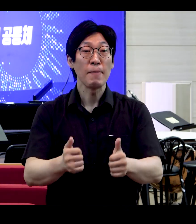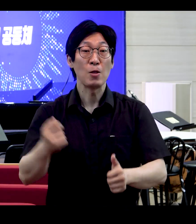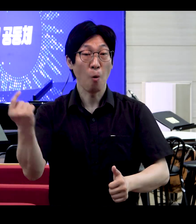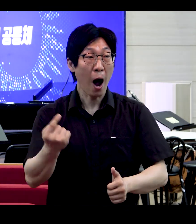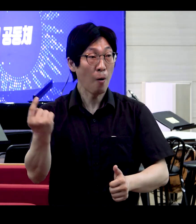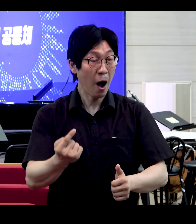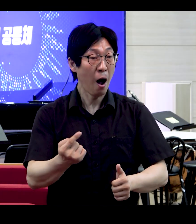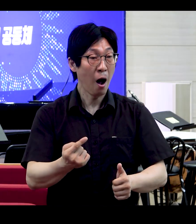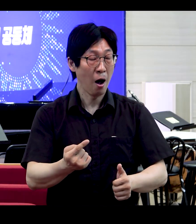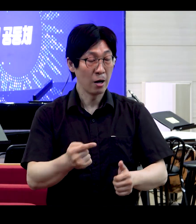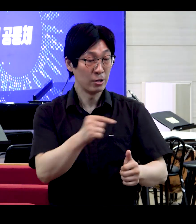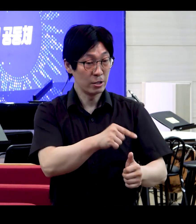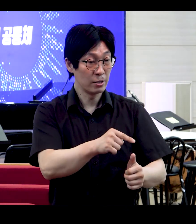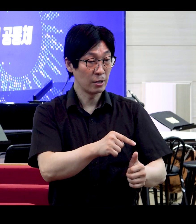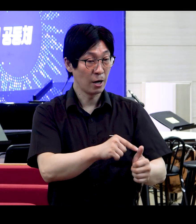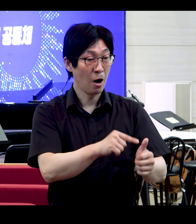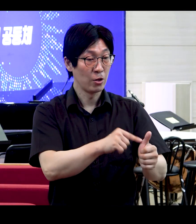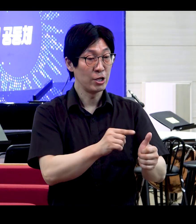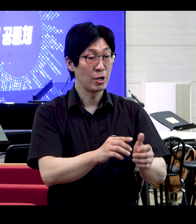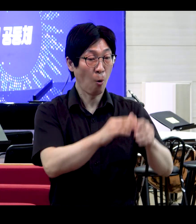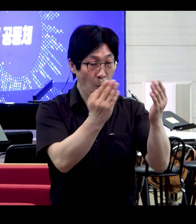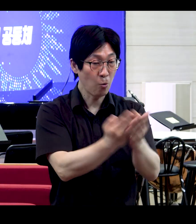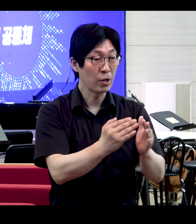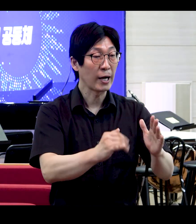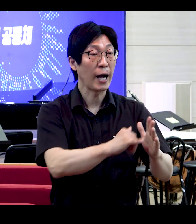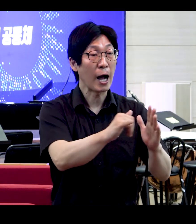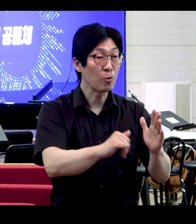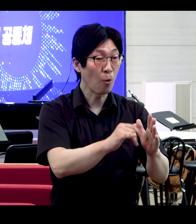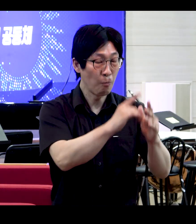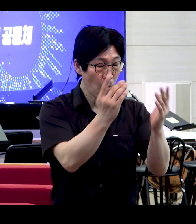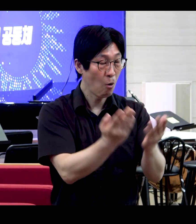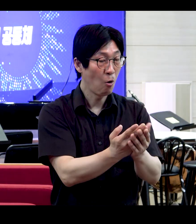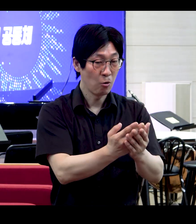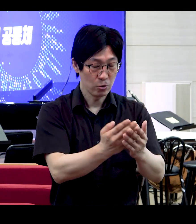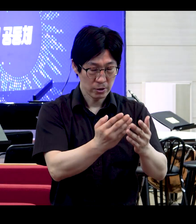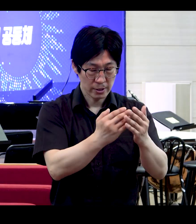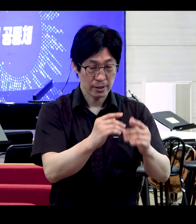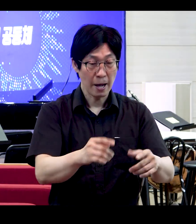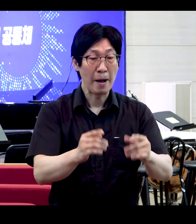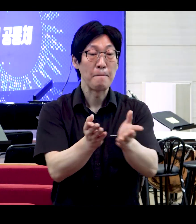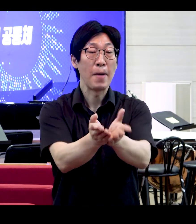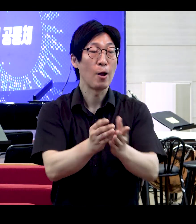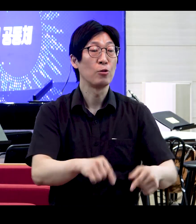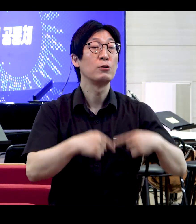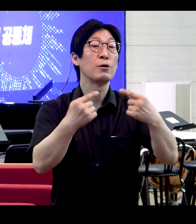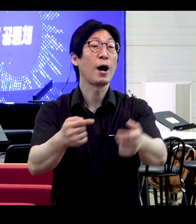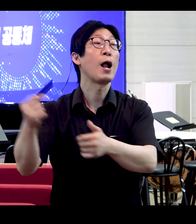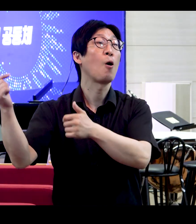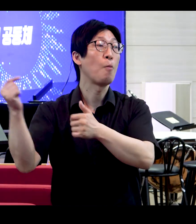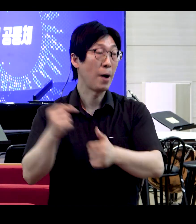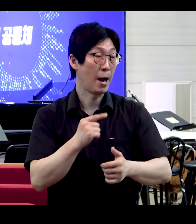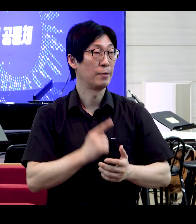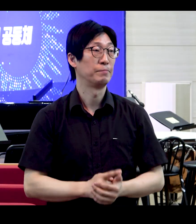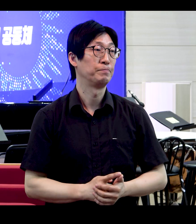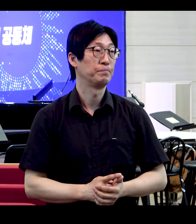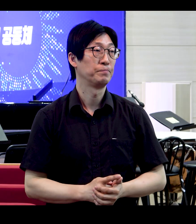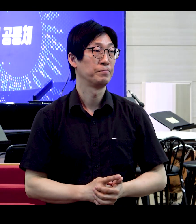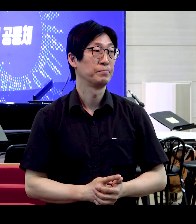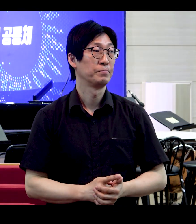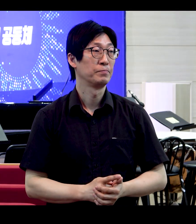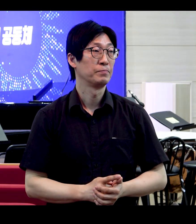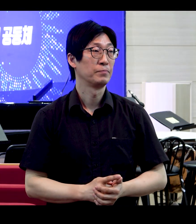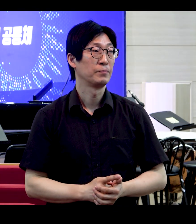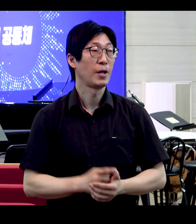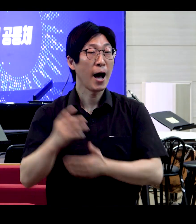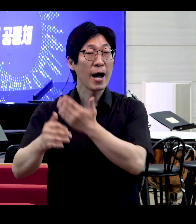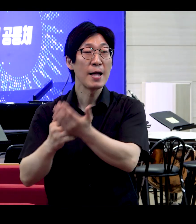다가오고 있으니까 너와 내 가족은 방주로 들어가라, 이렇게 말씀하신 거예요. 자, 그런데 이 말씀은요, 단지 이제 비가 많이